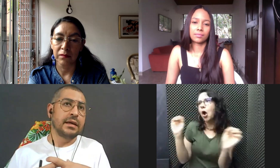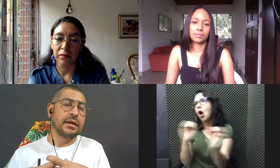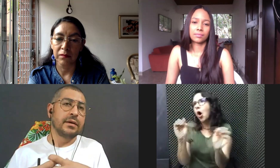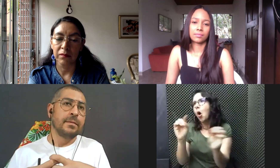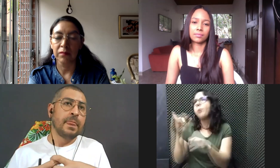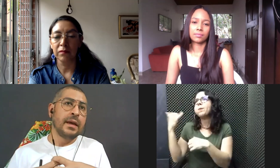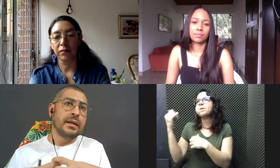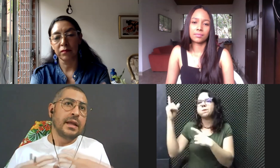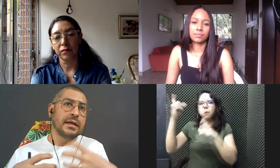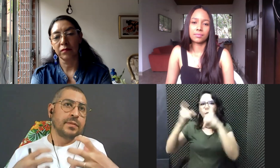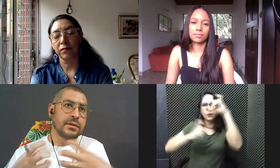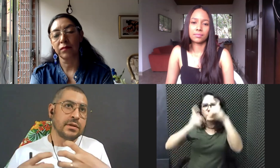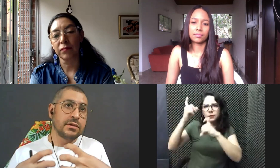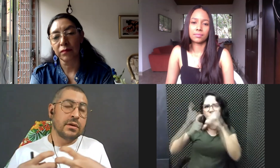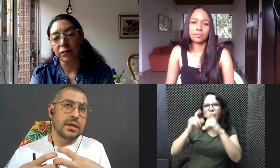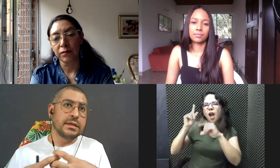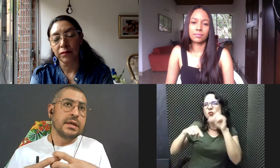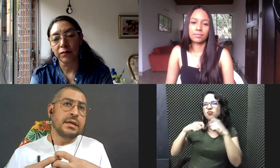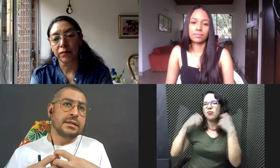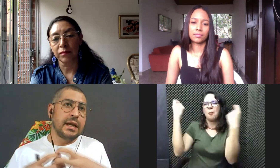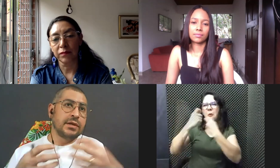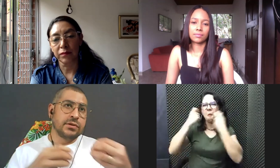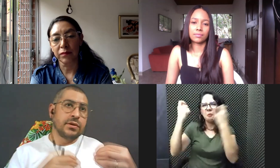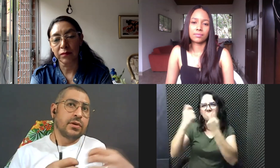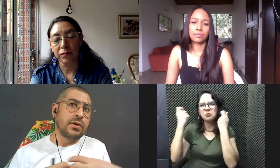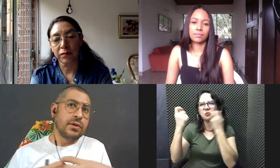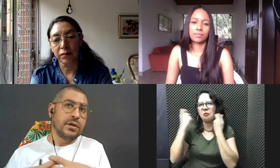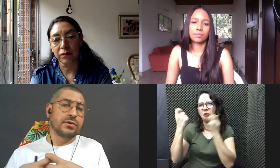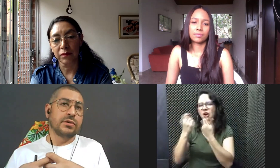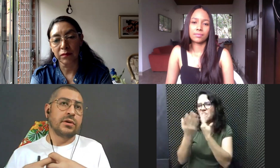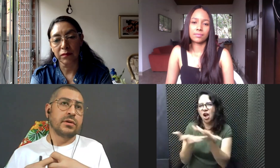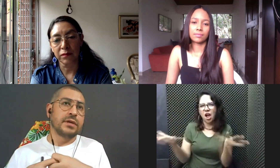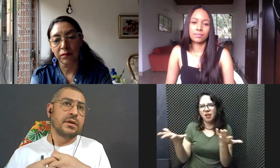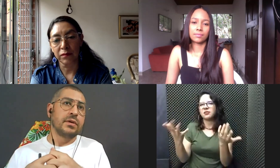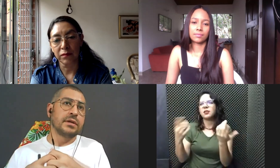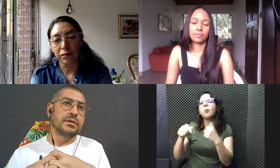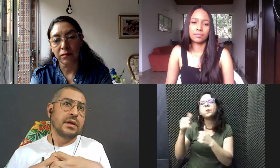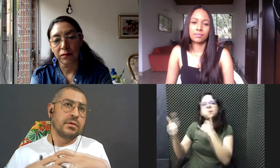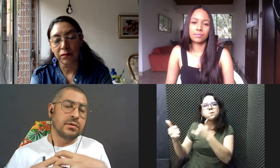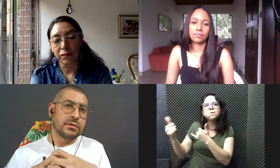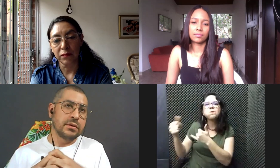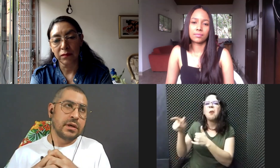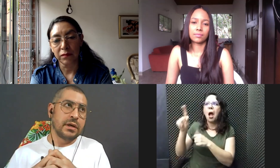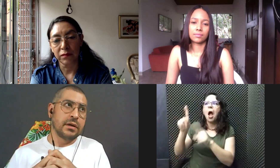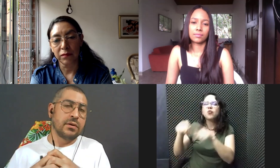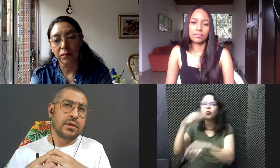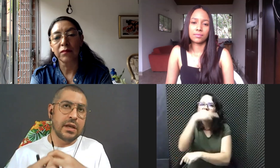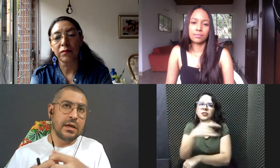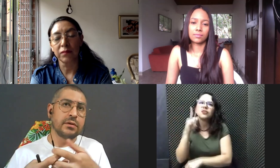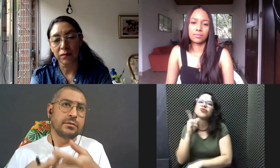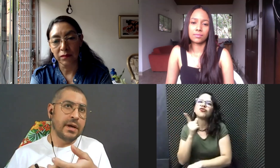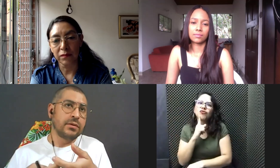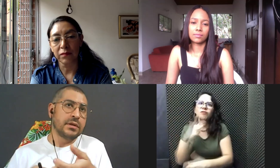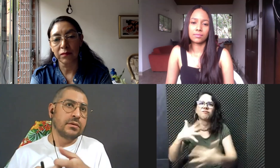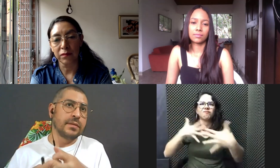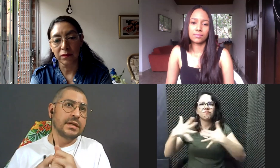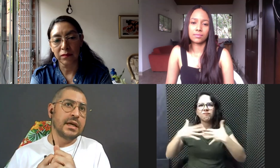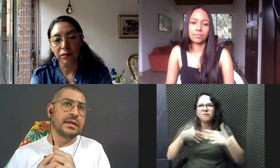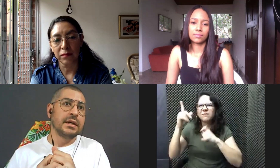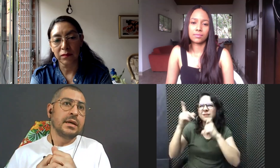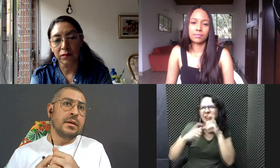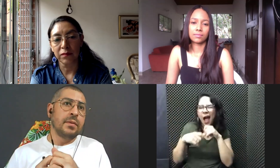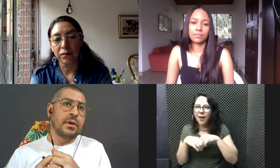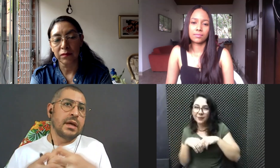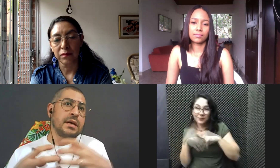facial de las personas sordas, se han hecho sobre todo con niños sordos, algunos contenidos, pautas